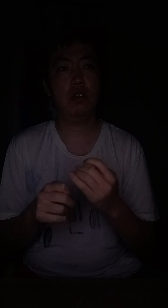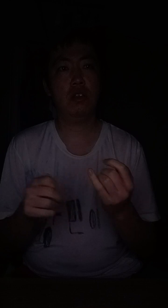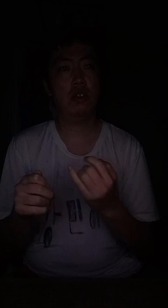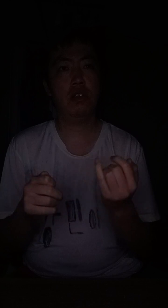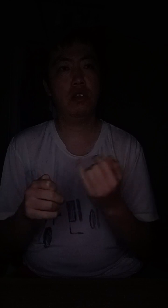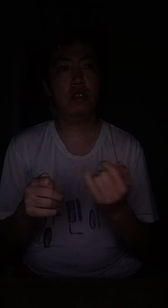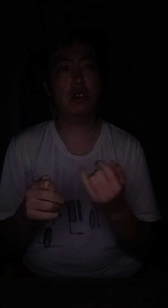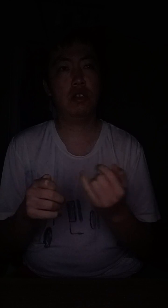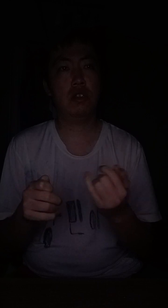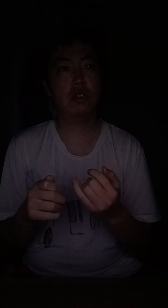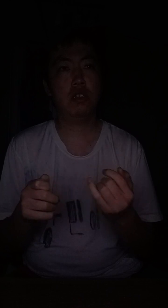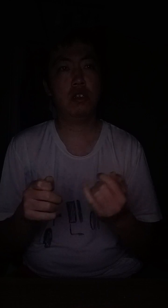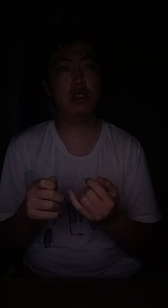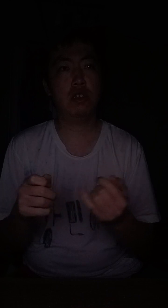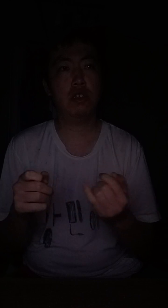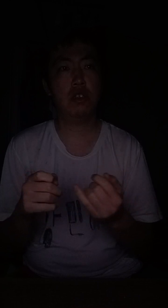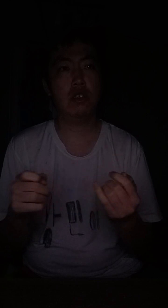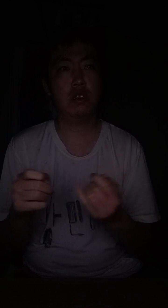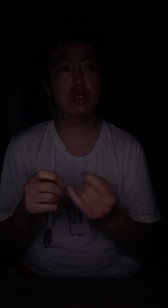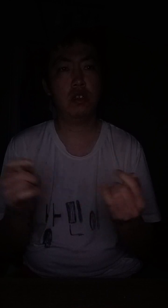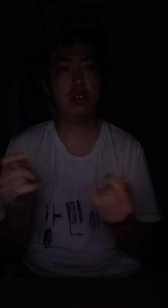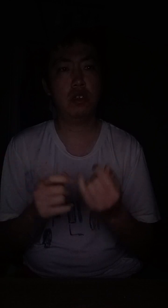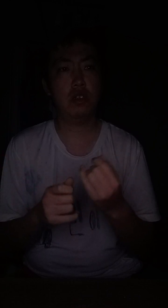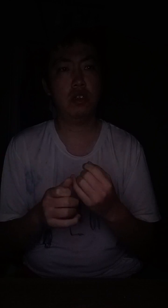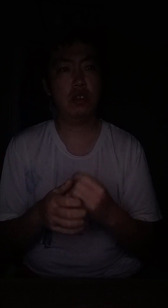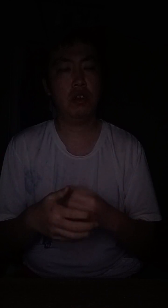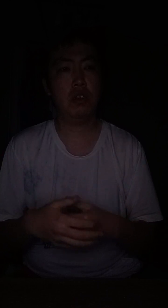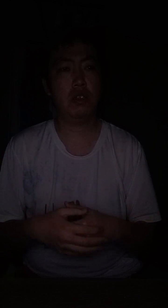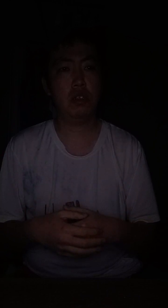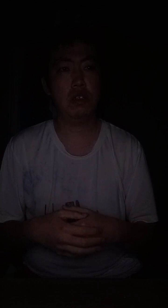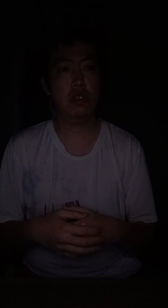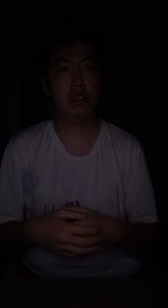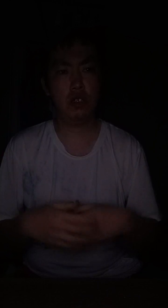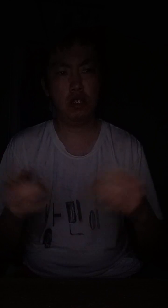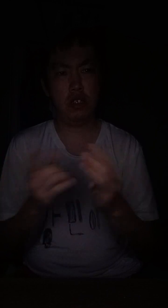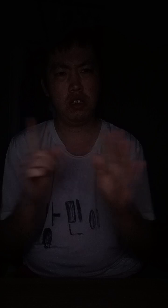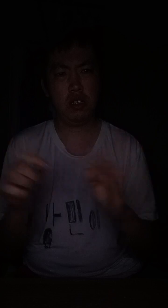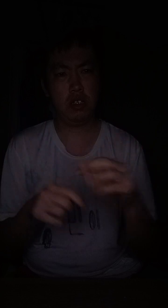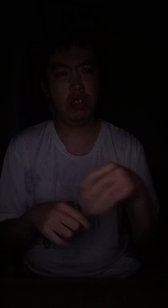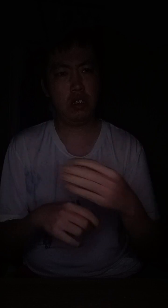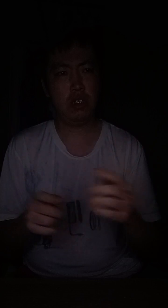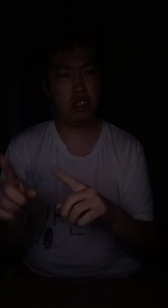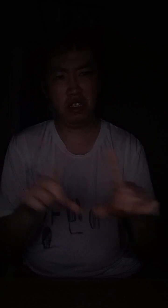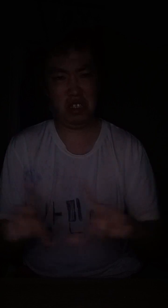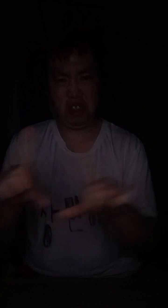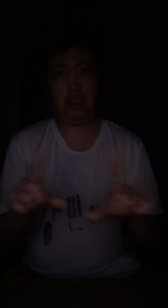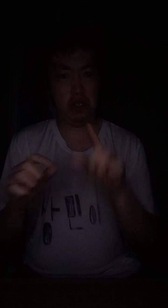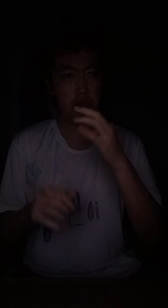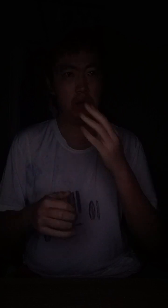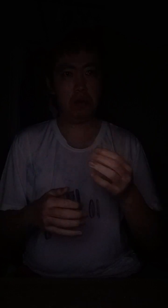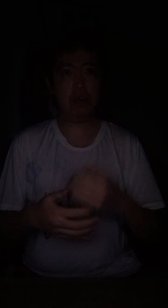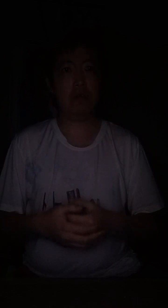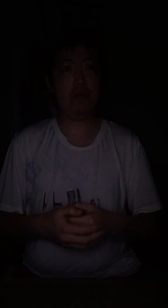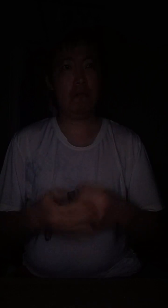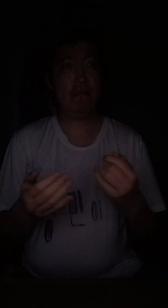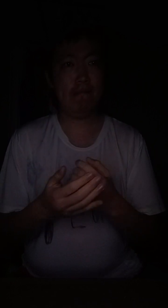불편한 어르신들은 요강을 사용하고 있습니다. 옛날 70년대지 스타일로 그대로 살아요. 여기 후방에다 싸는 사람이 어디가